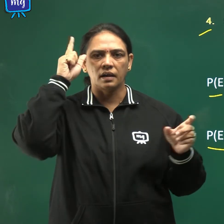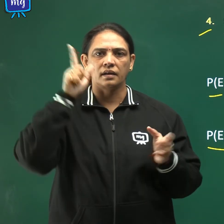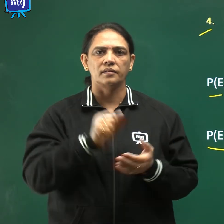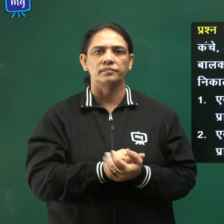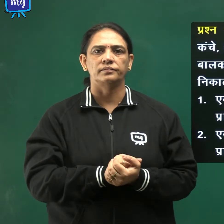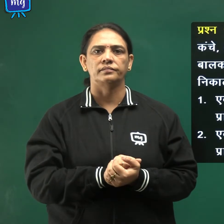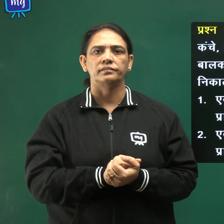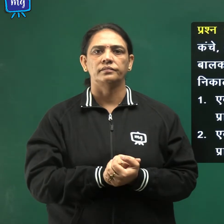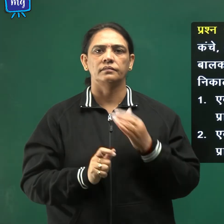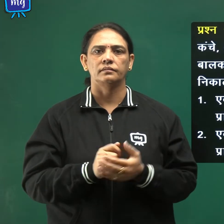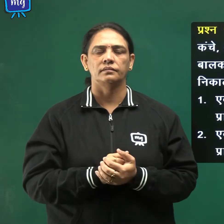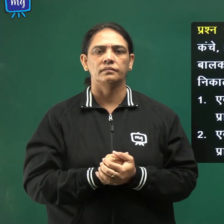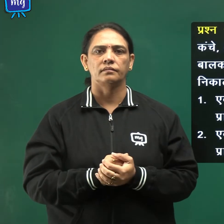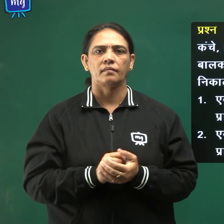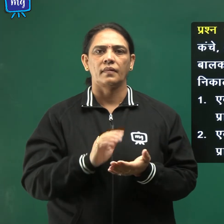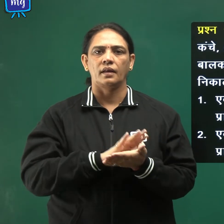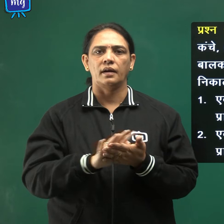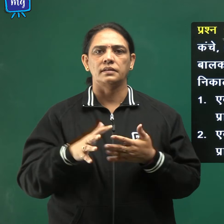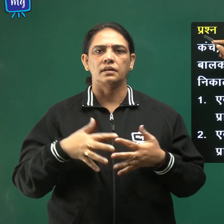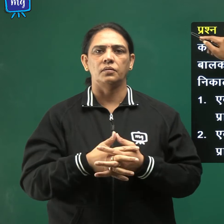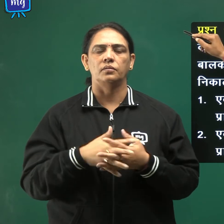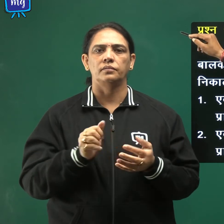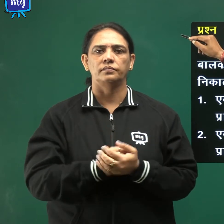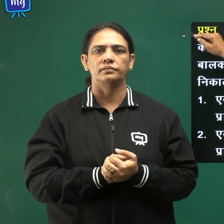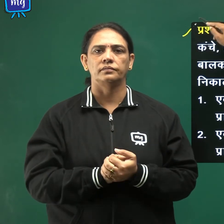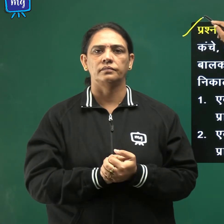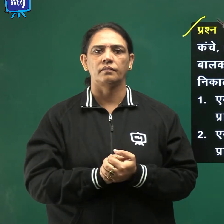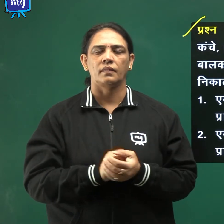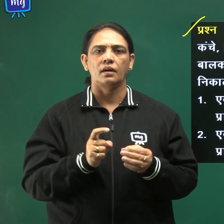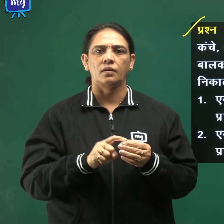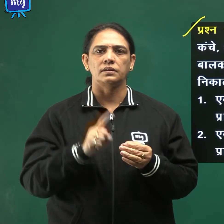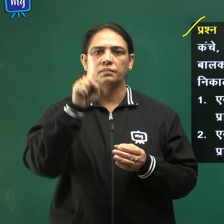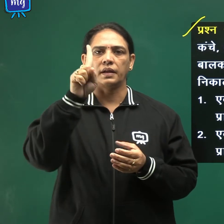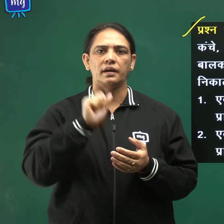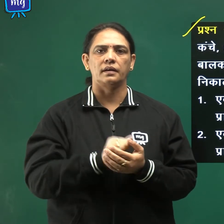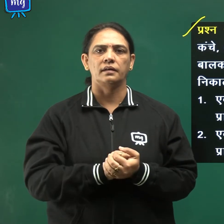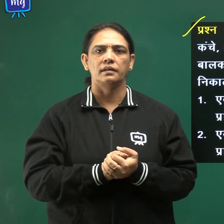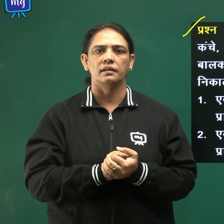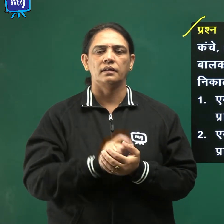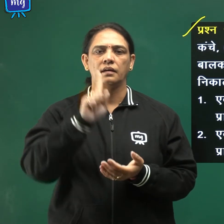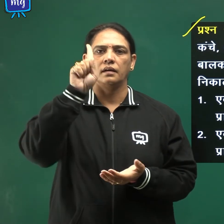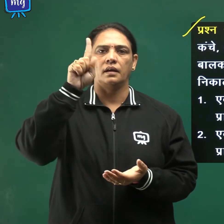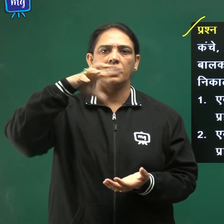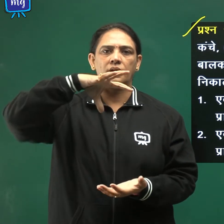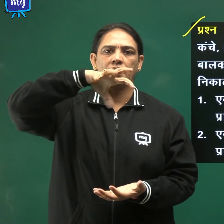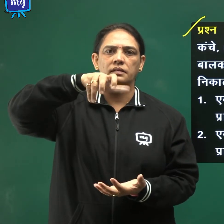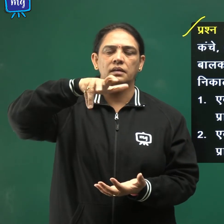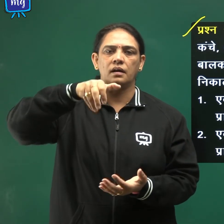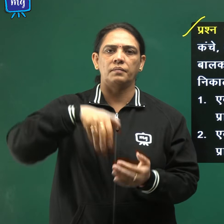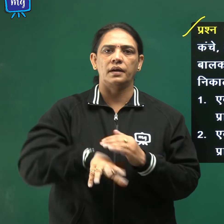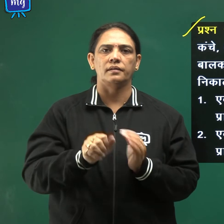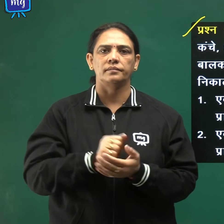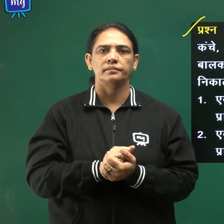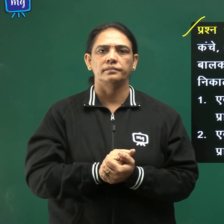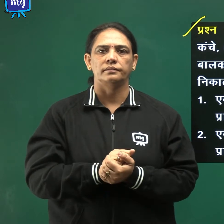है के होमवर्क है को प्रसन्न मरेगी और एक जार में